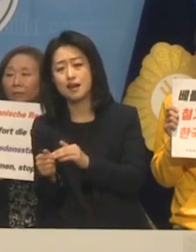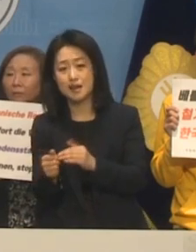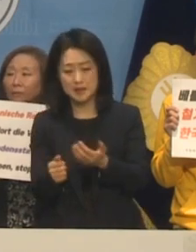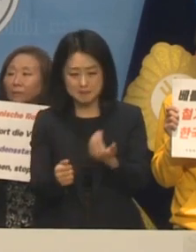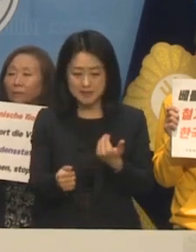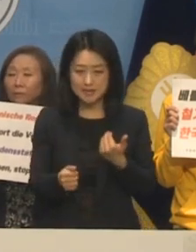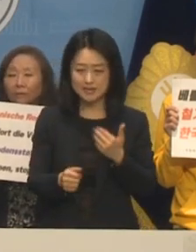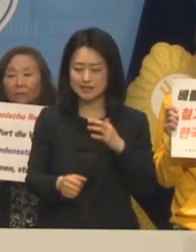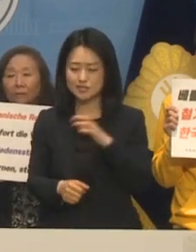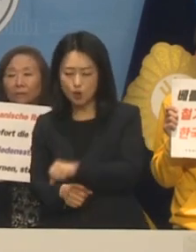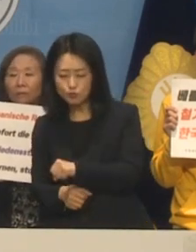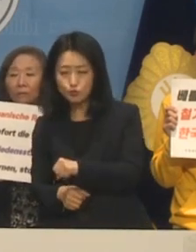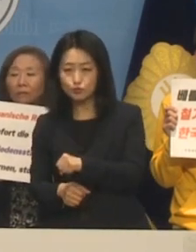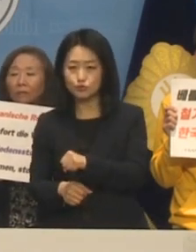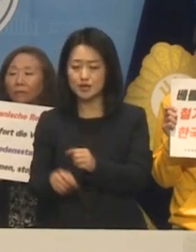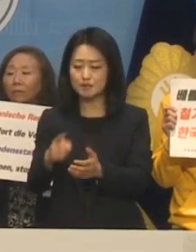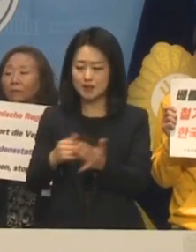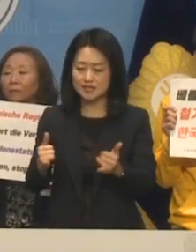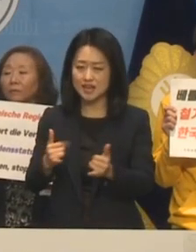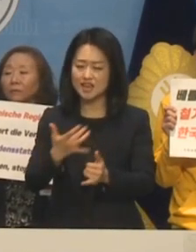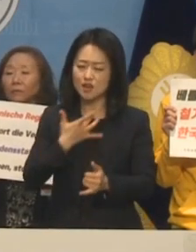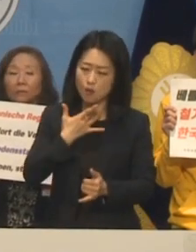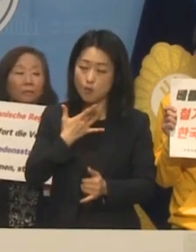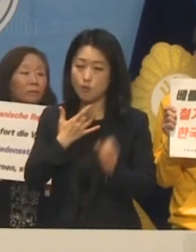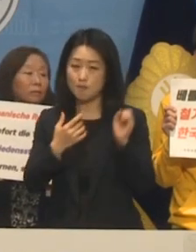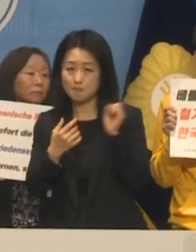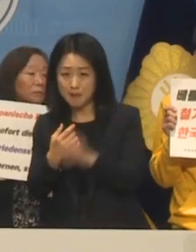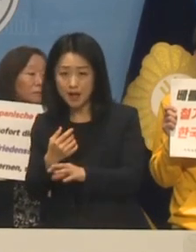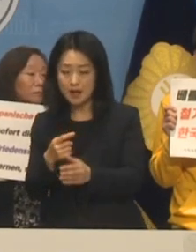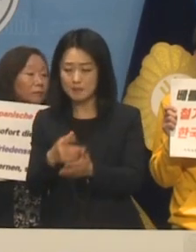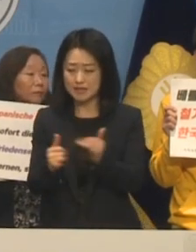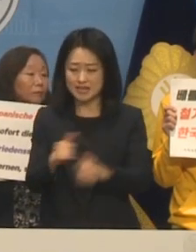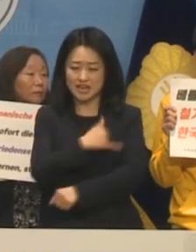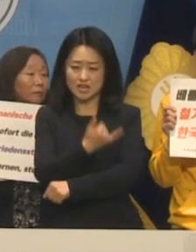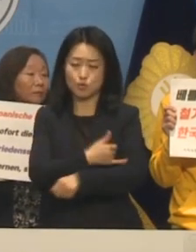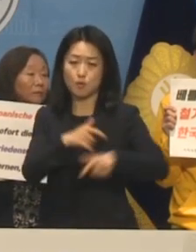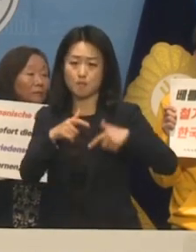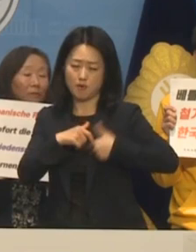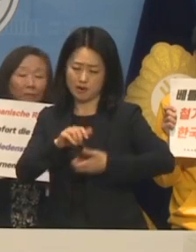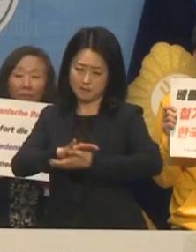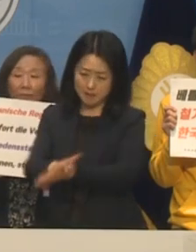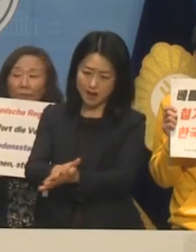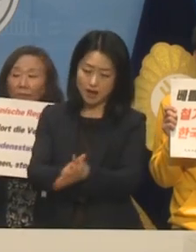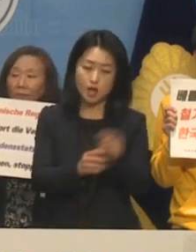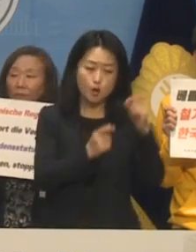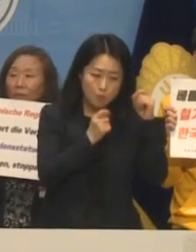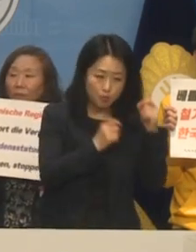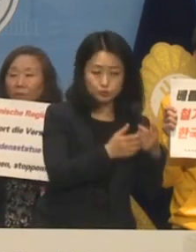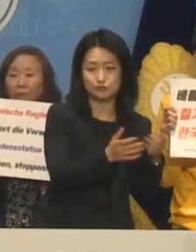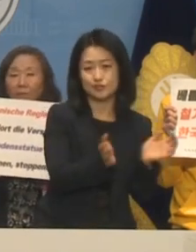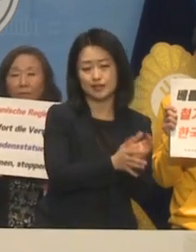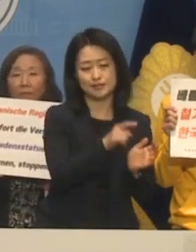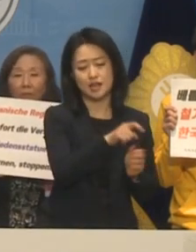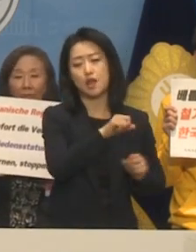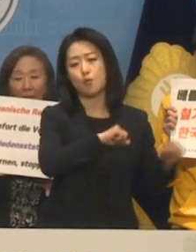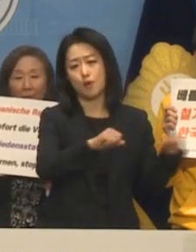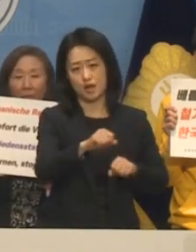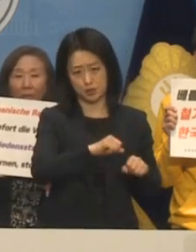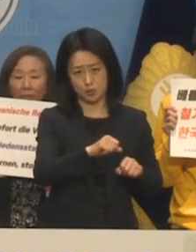점유하고 피해자들에게 혐오를 조장하고 피해자들의 인권과 명예를 훼손하는 그런